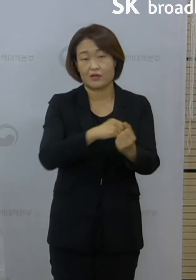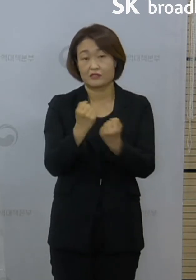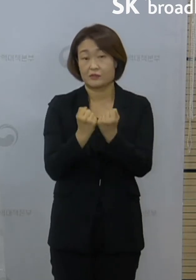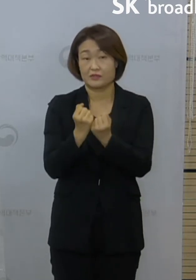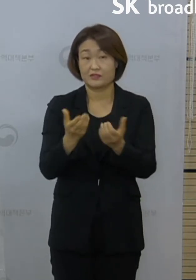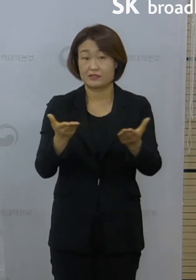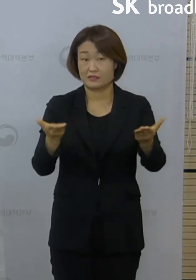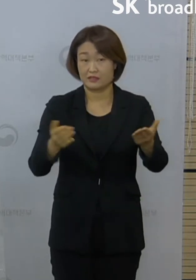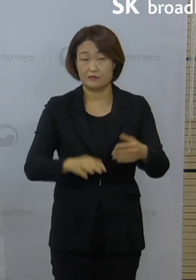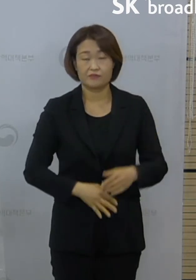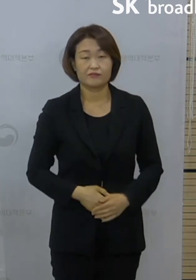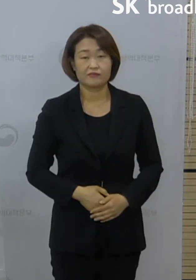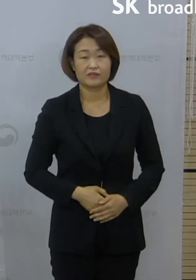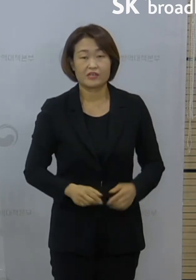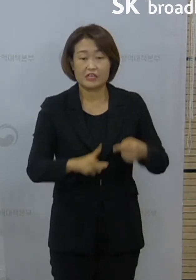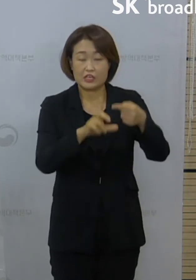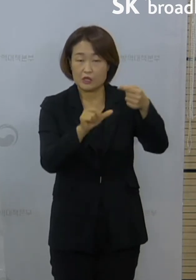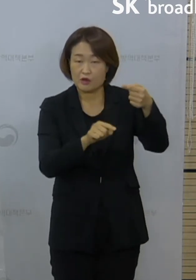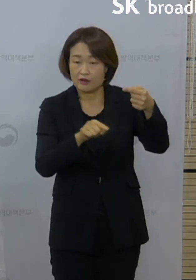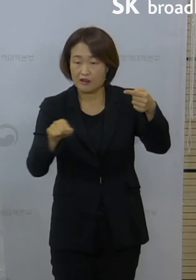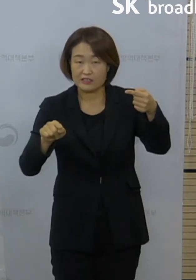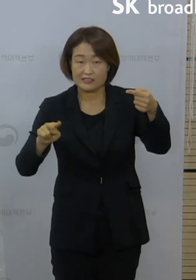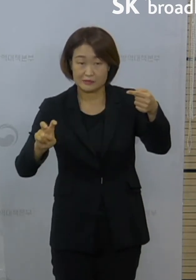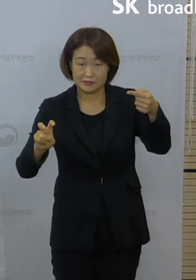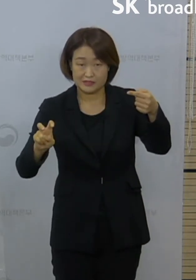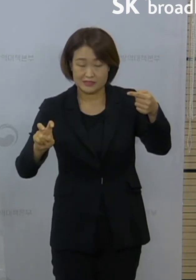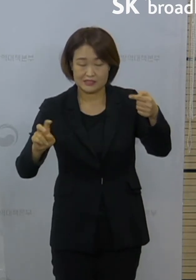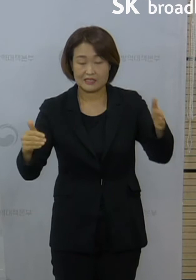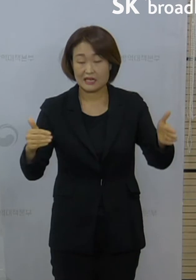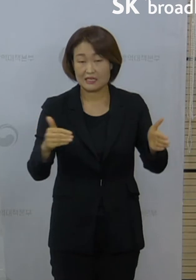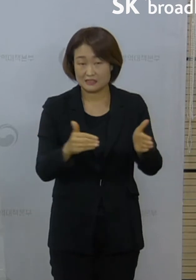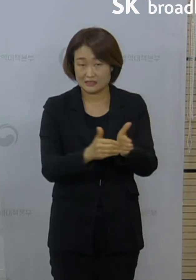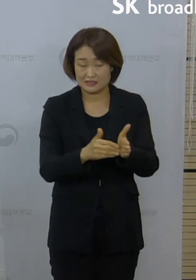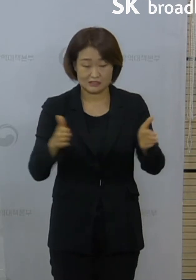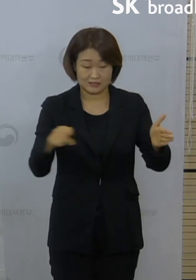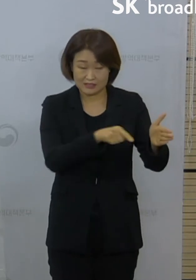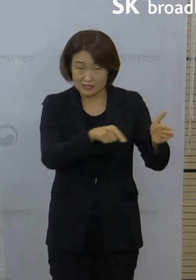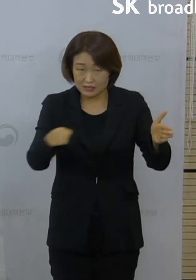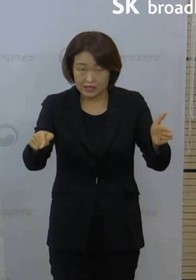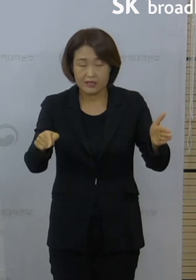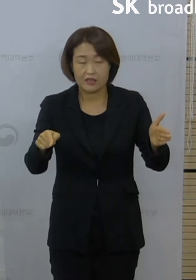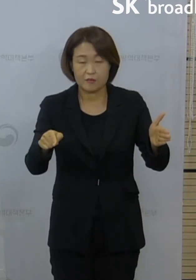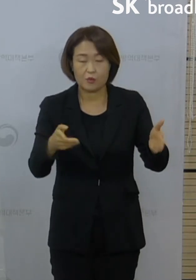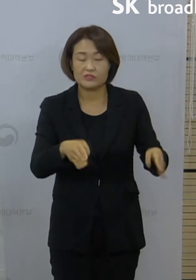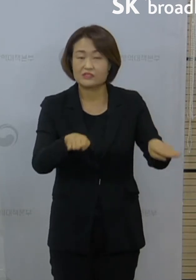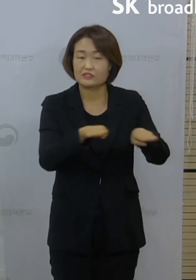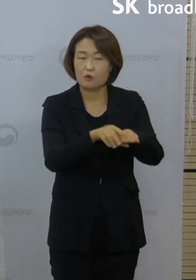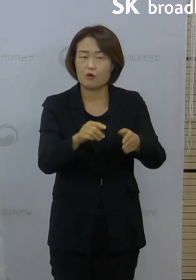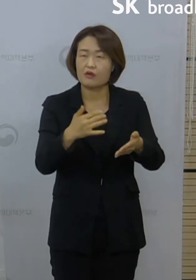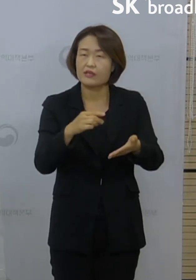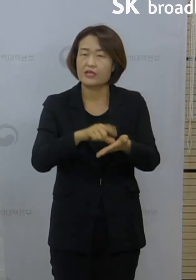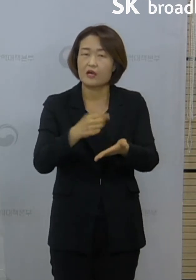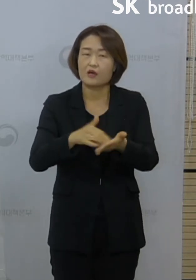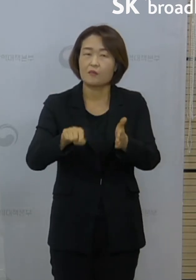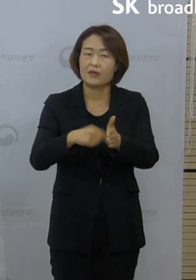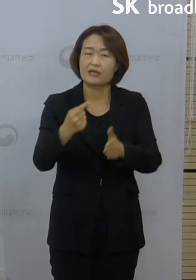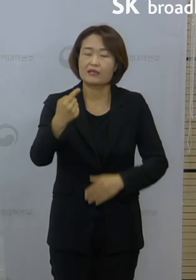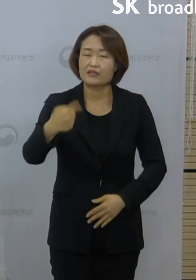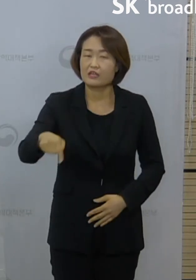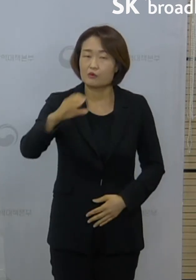지난 1월 15일부터 1월 21일까지 전체 대상 기관의 101% 인